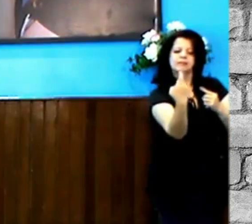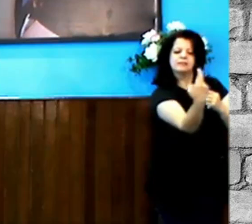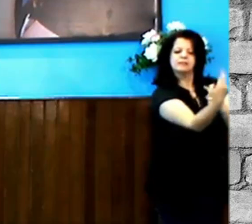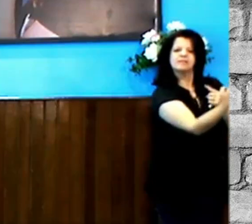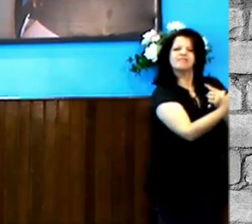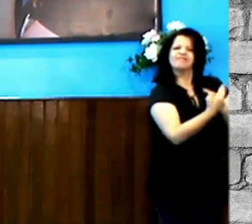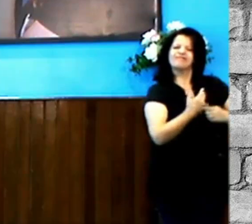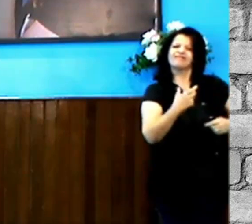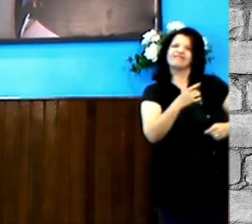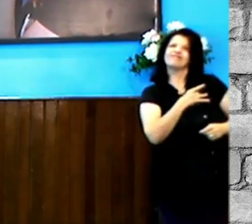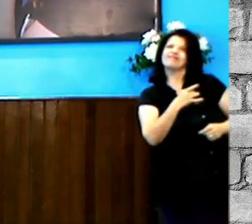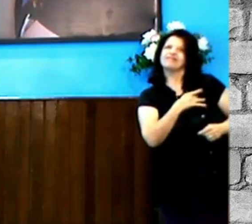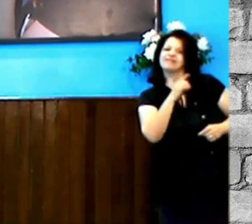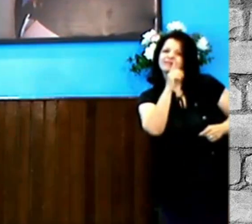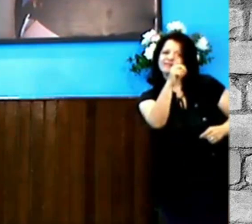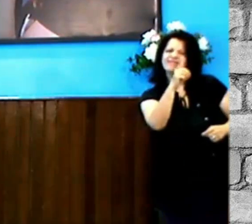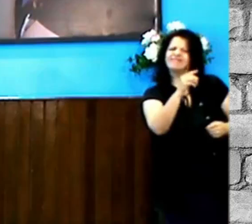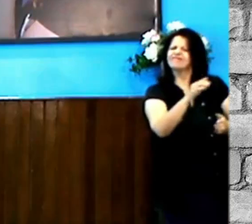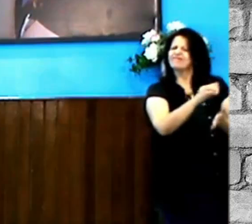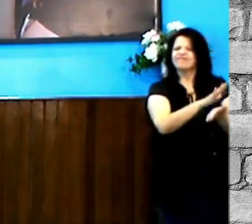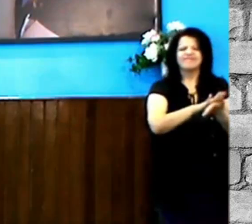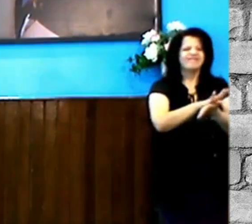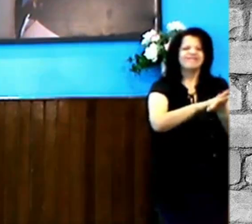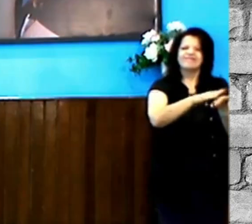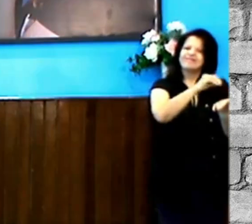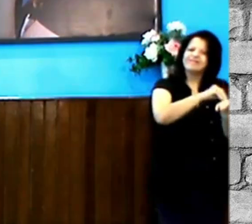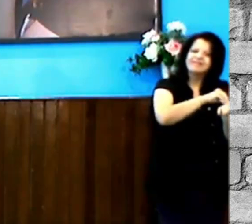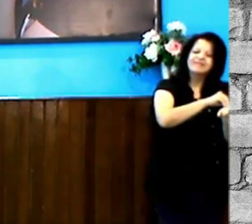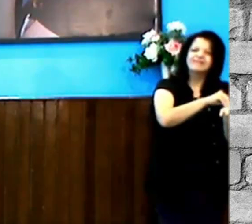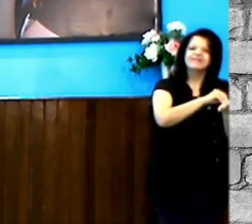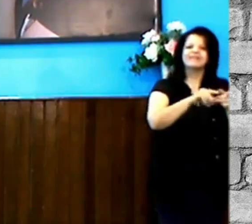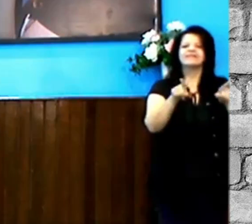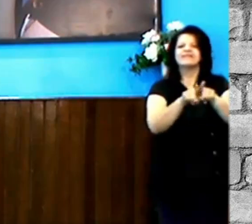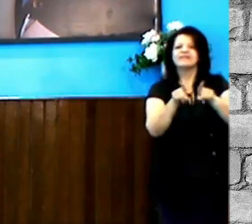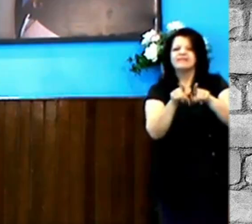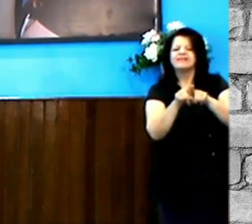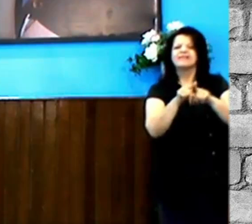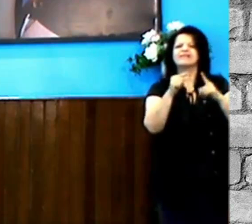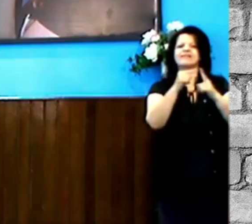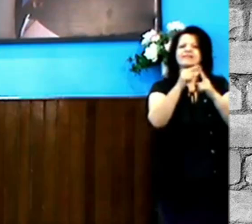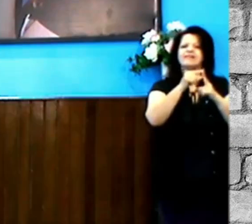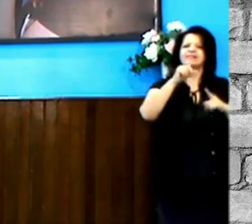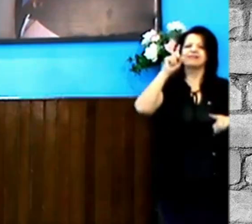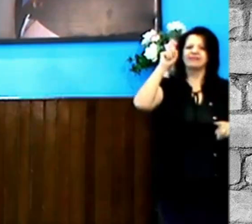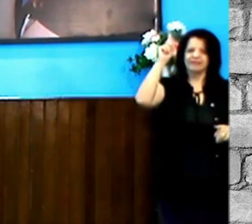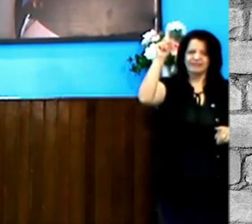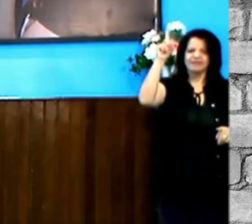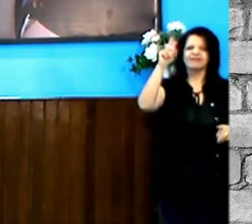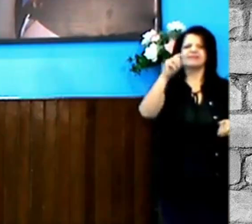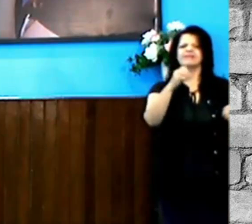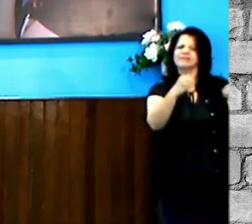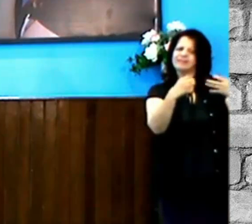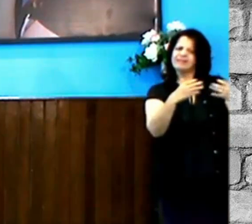nada lhes falta. A Bíblia também diz que a misericórdia do Senhor é grande para os que